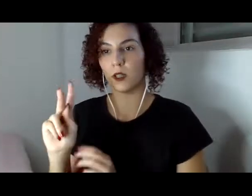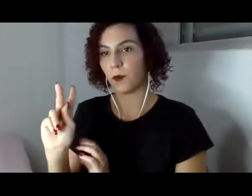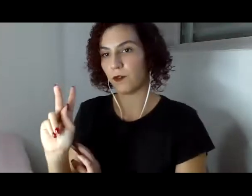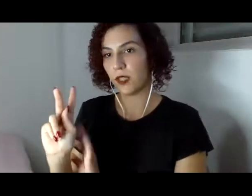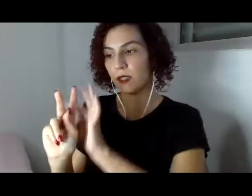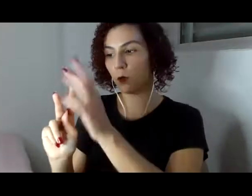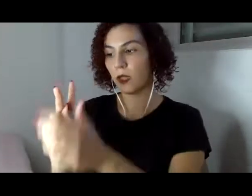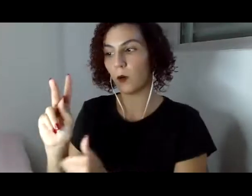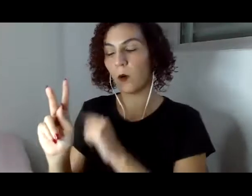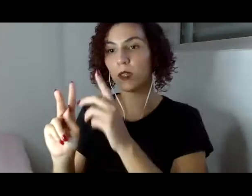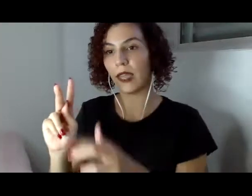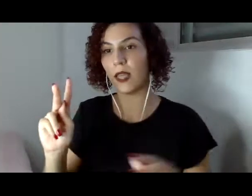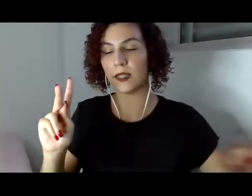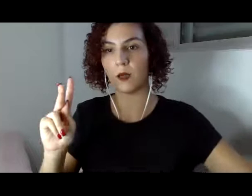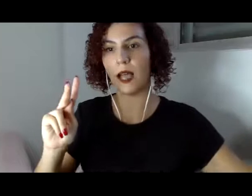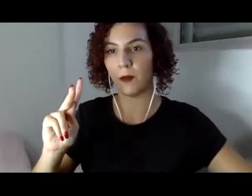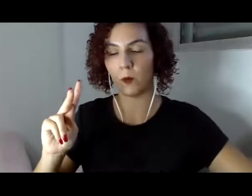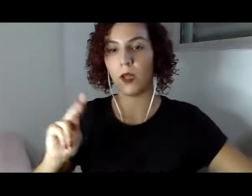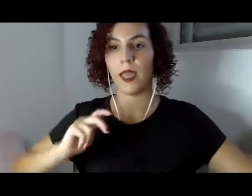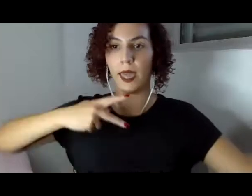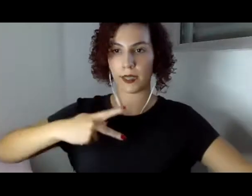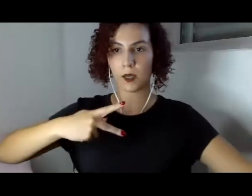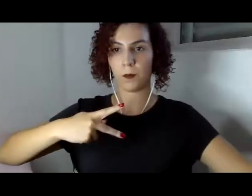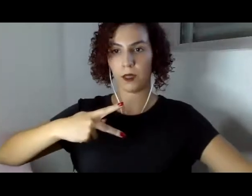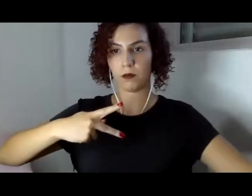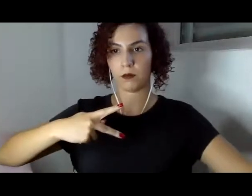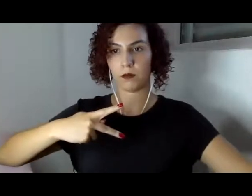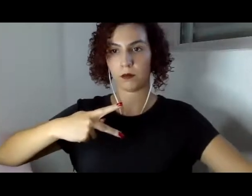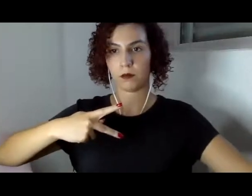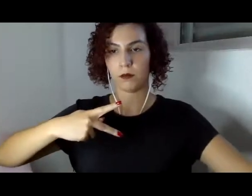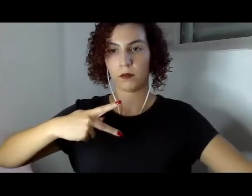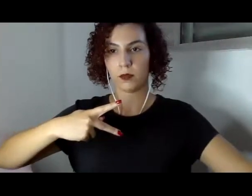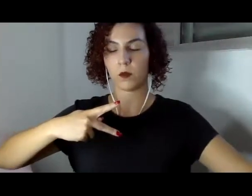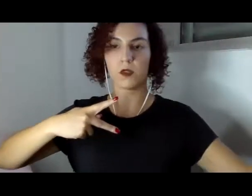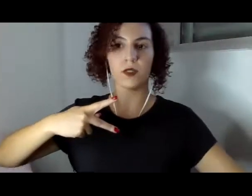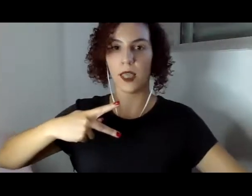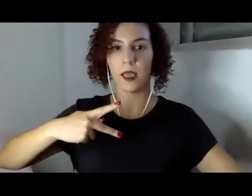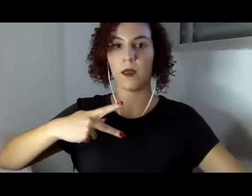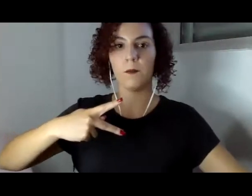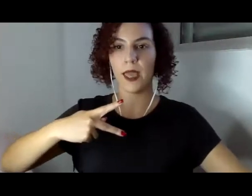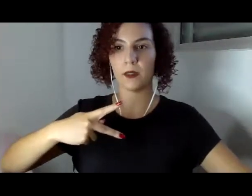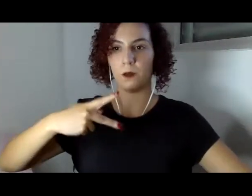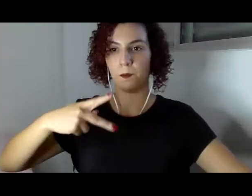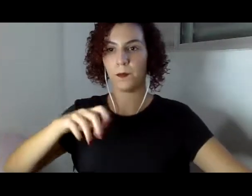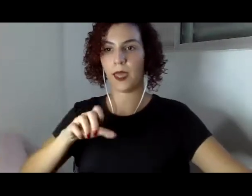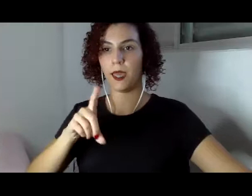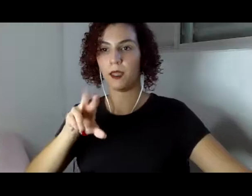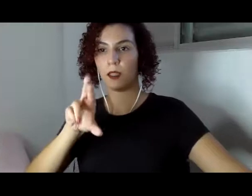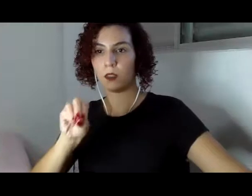estou mostrando para vocês que eu não mudei o desenho da mão. Esse é o P. Então, se eu fizer